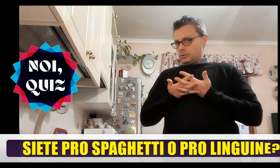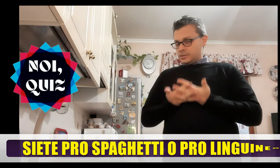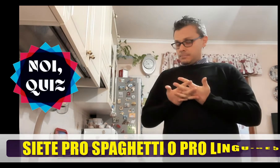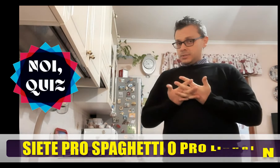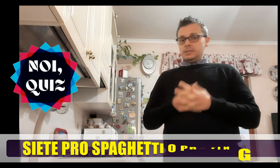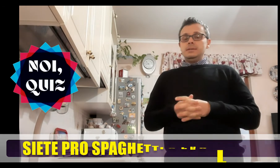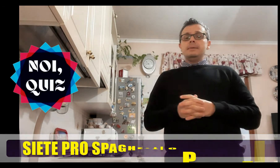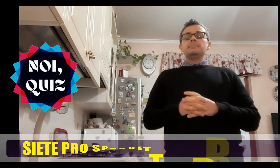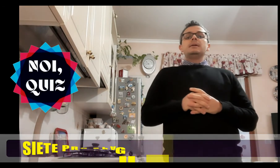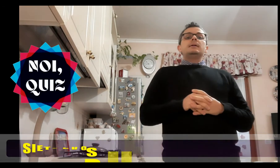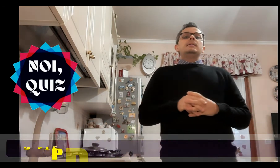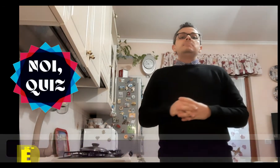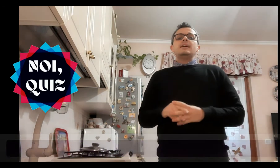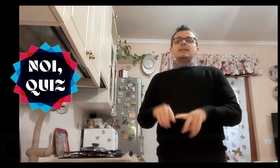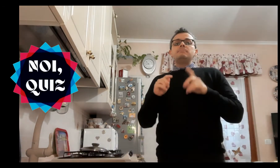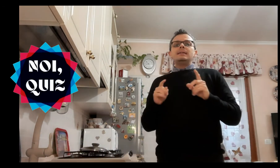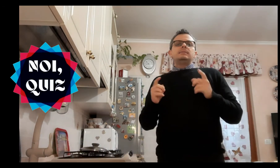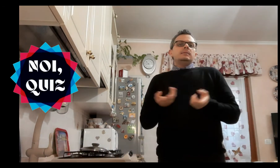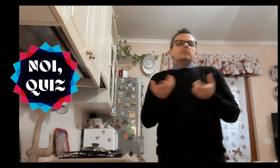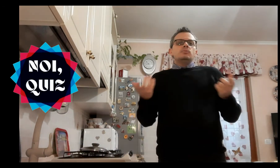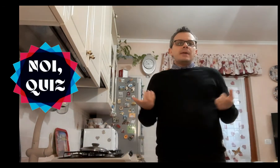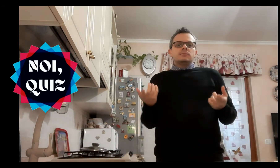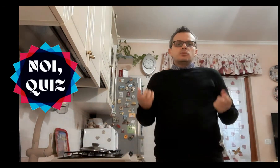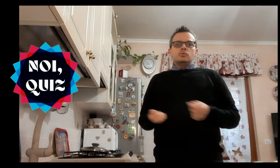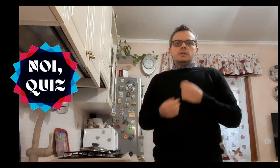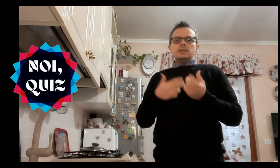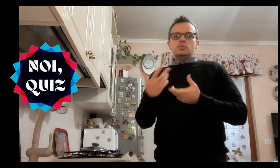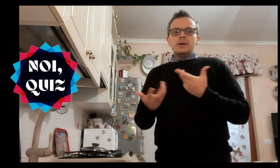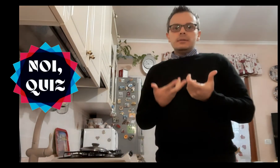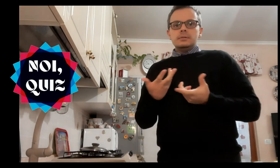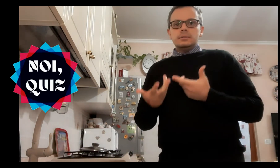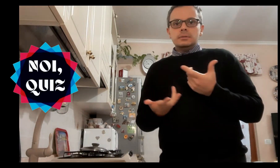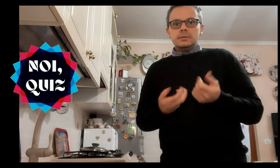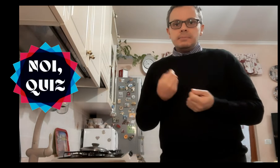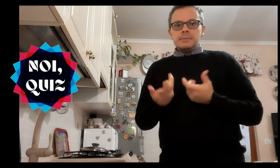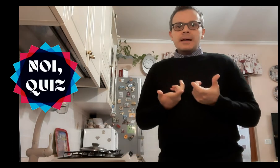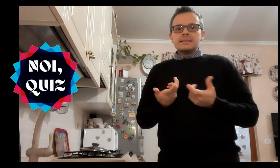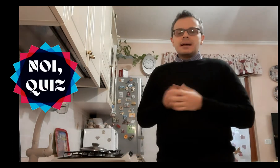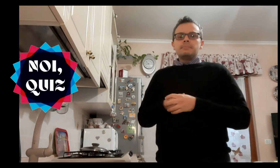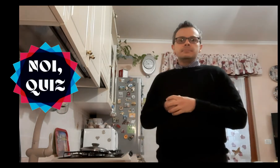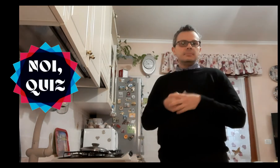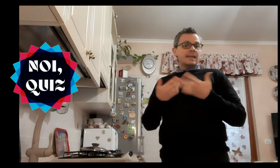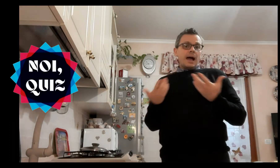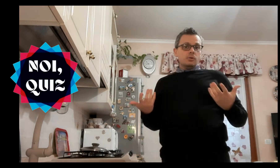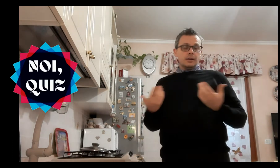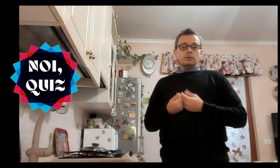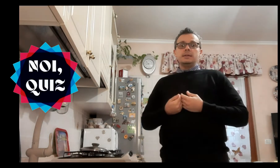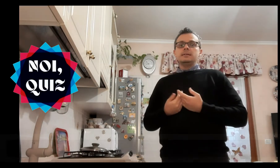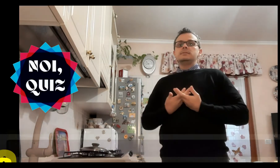se possibile. Mi viene in mente intanto un piatto in cui i due tipi di pasta dialogano, sono